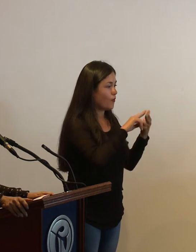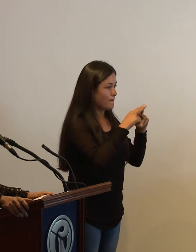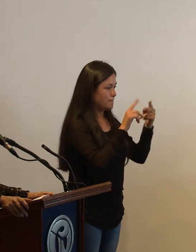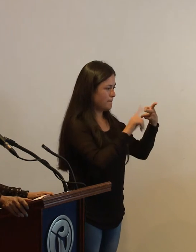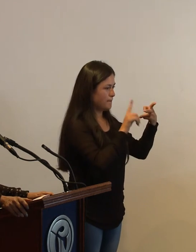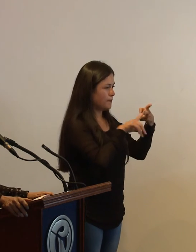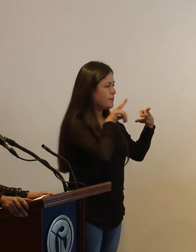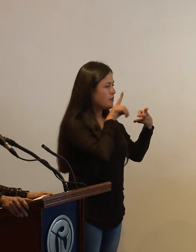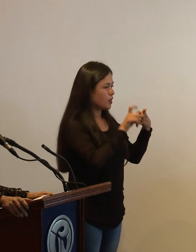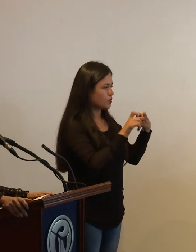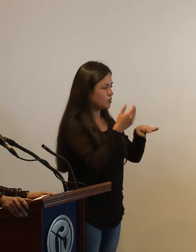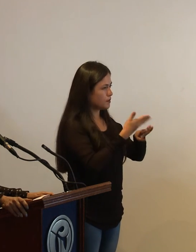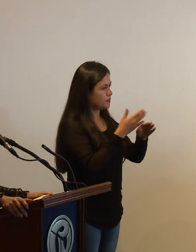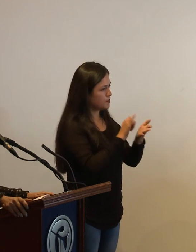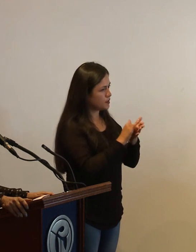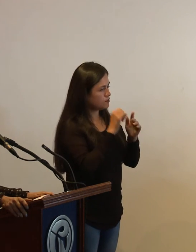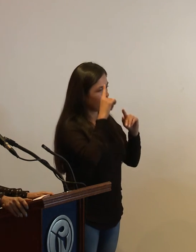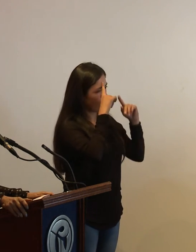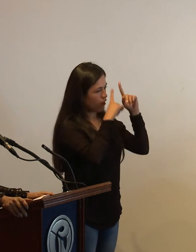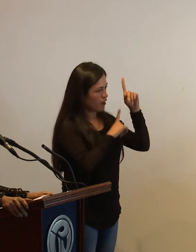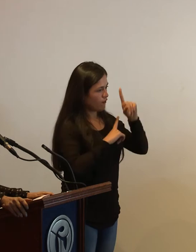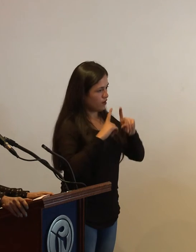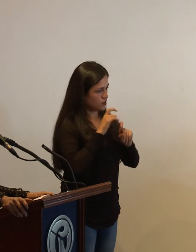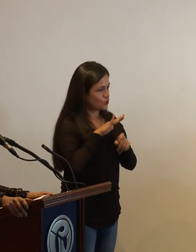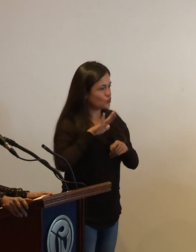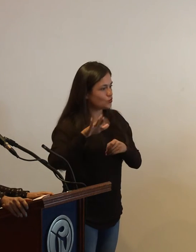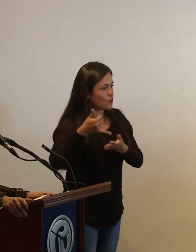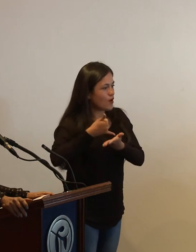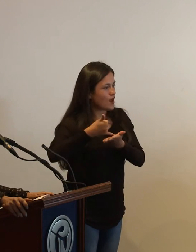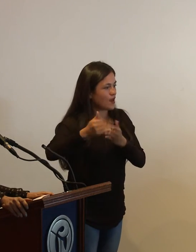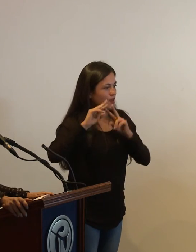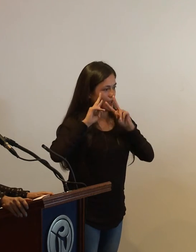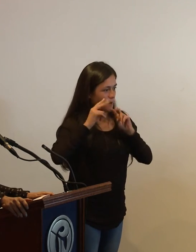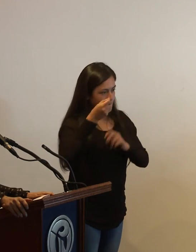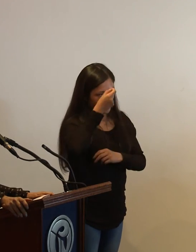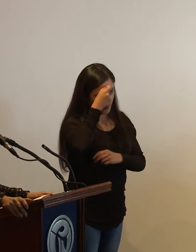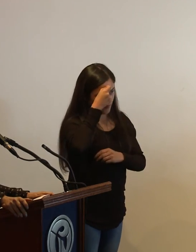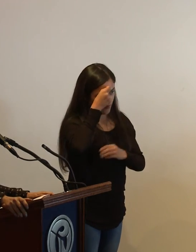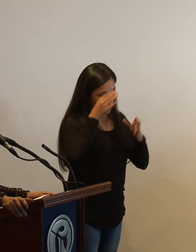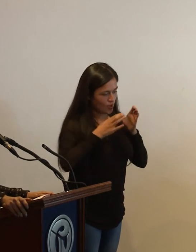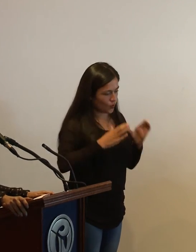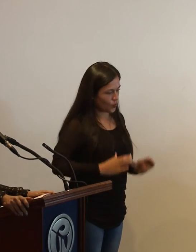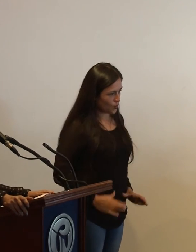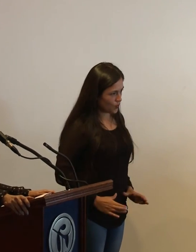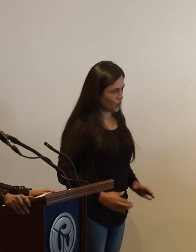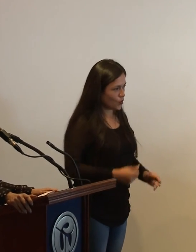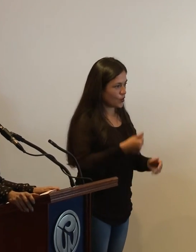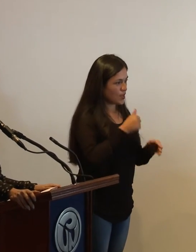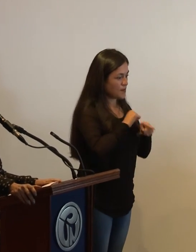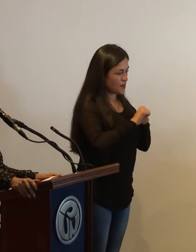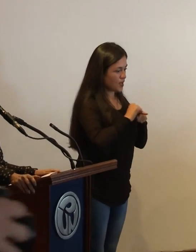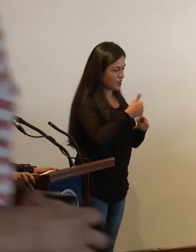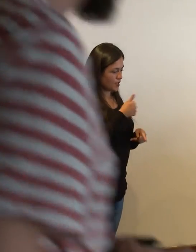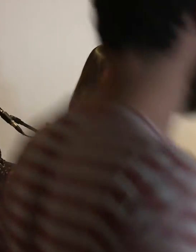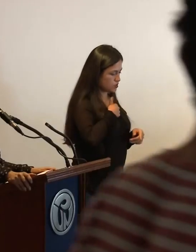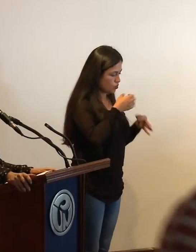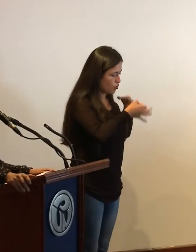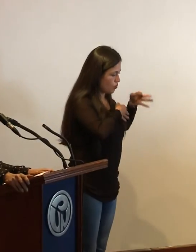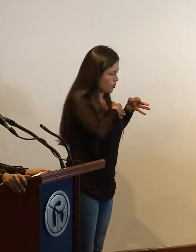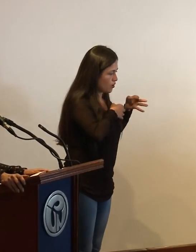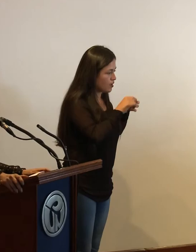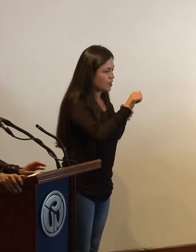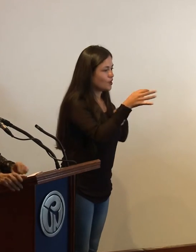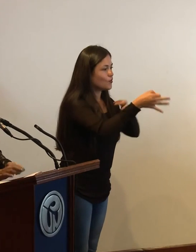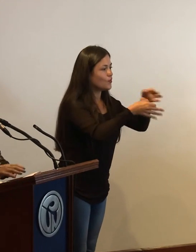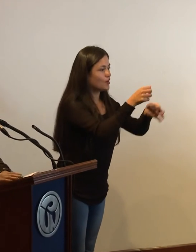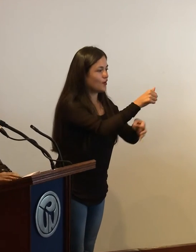desde las reflexiones que desde la línea de memoria, corporalidad y prácticas de autocuidado y cocuidado venimos